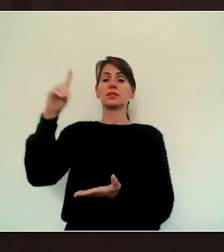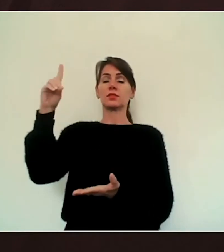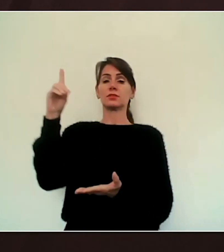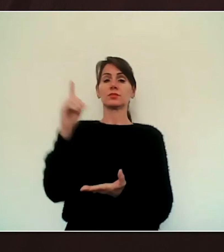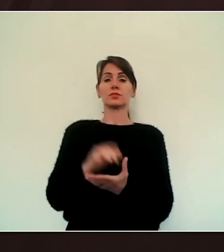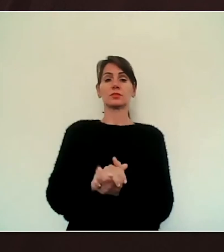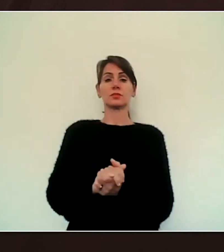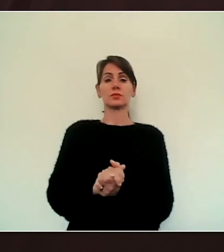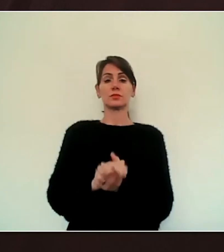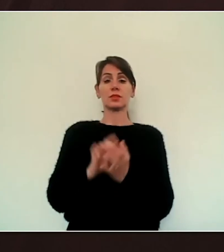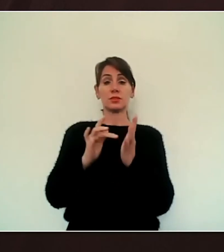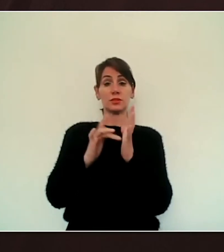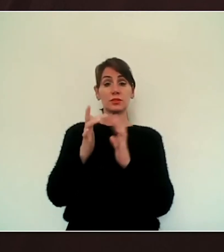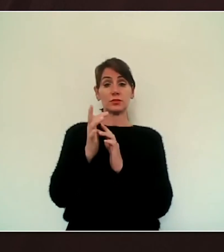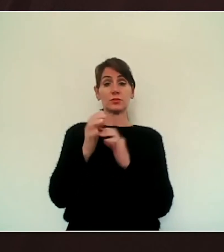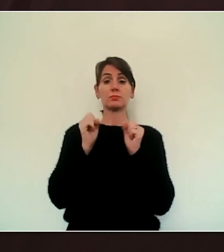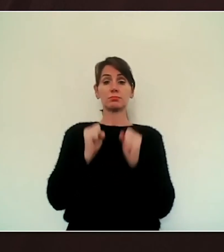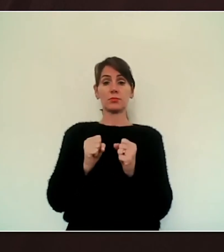para abrir e para fechar.